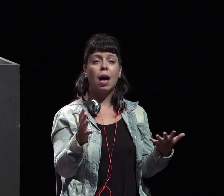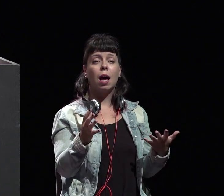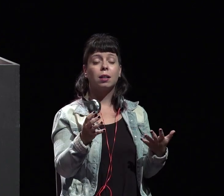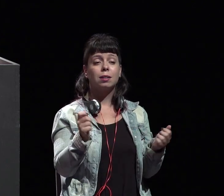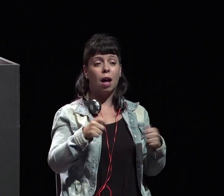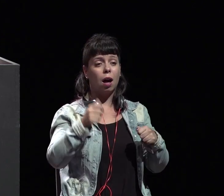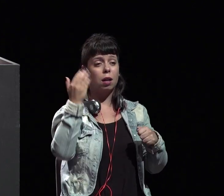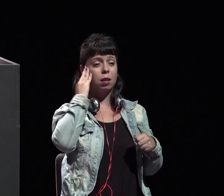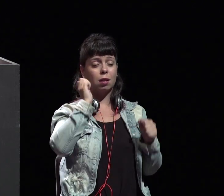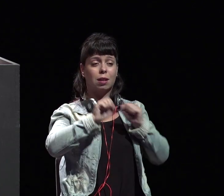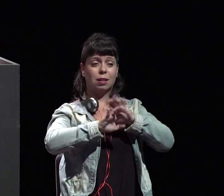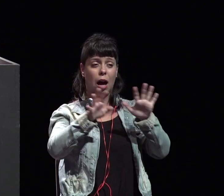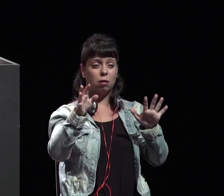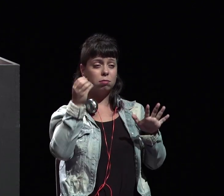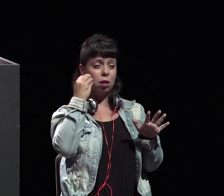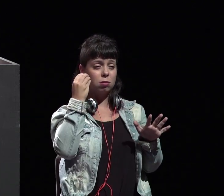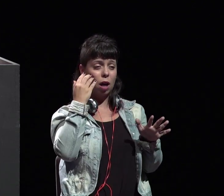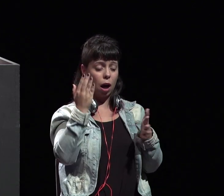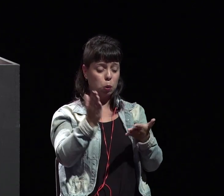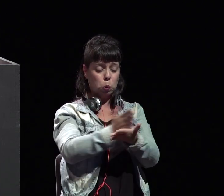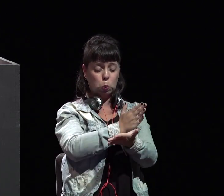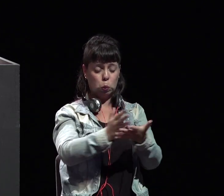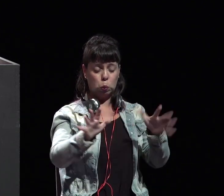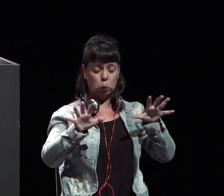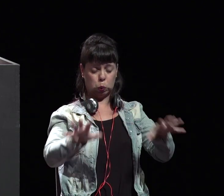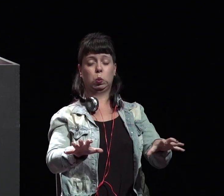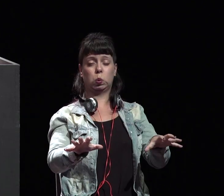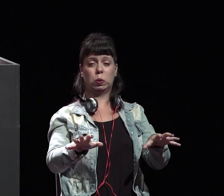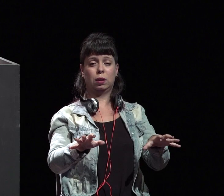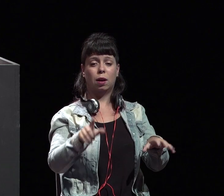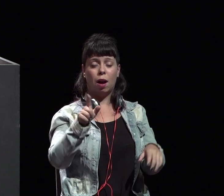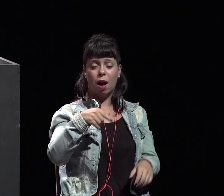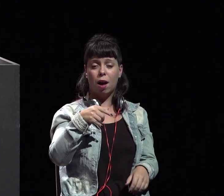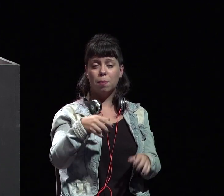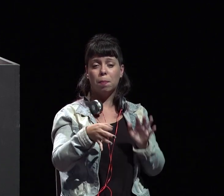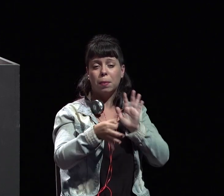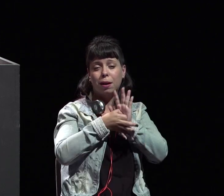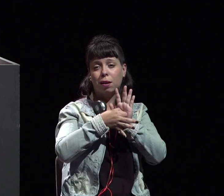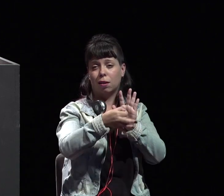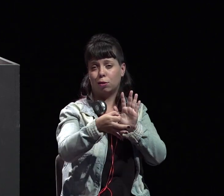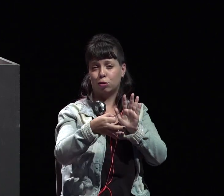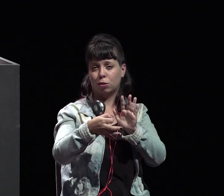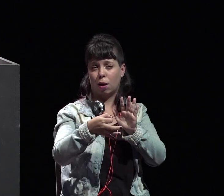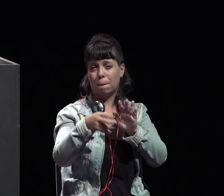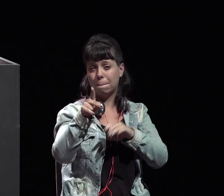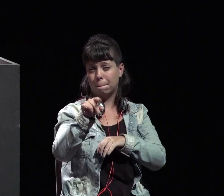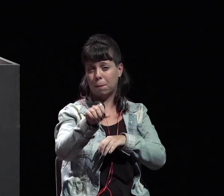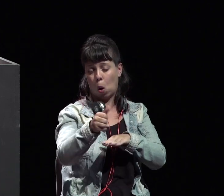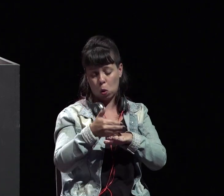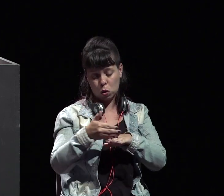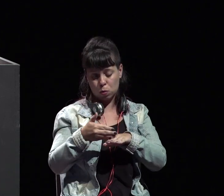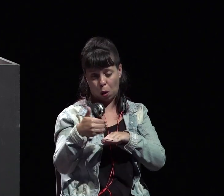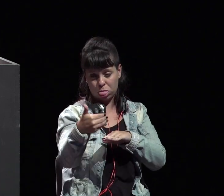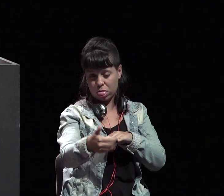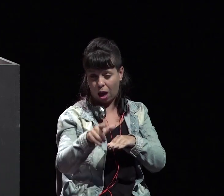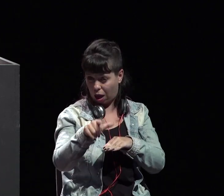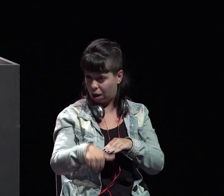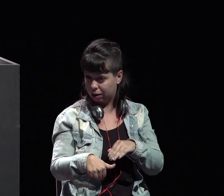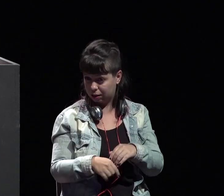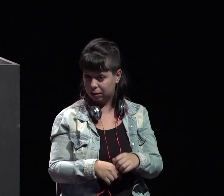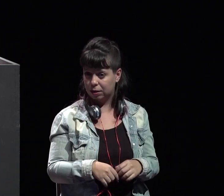epistemológica completa, que é tão característica das críticas pós-modernas. Afinal, assinala o autor,